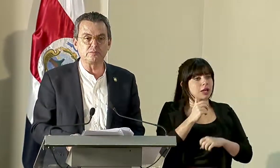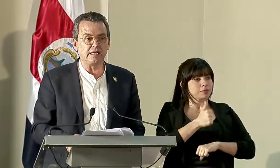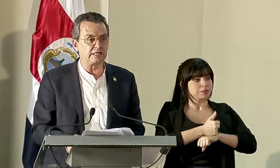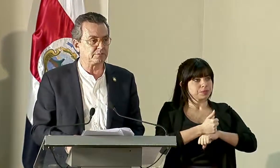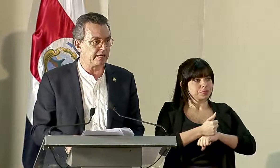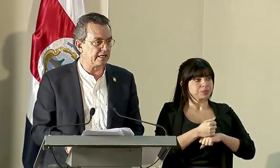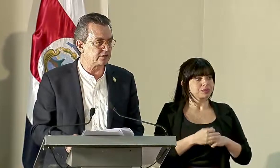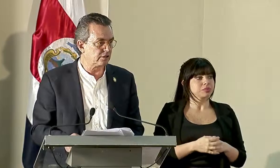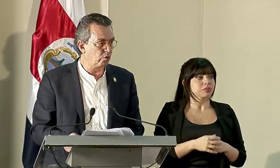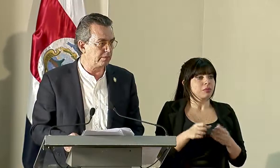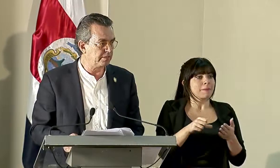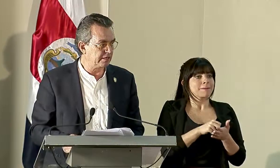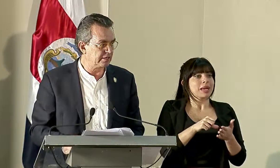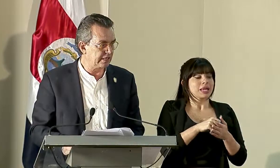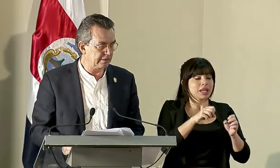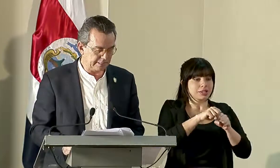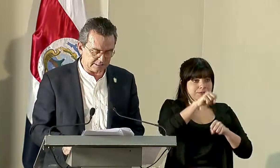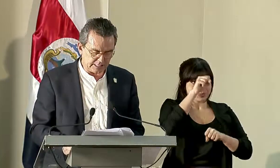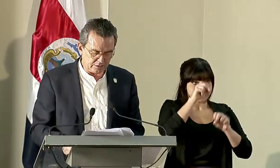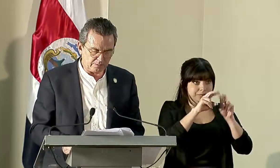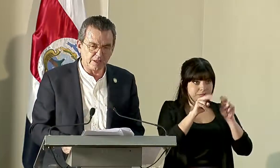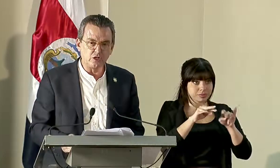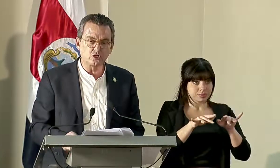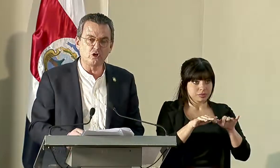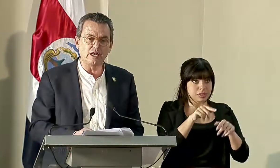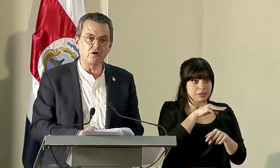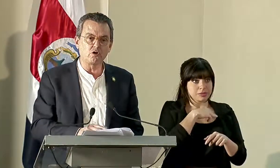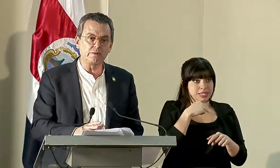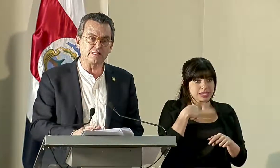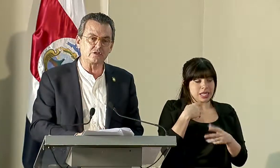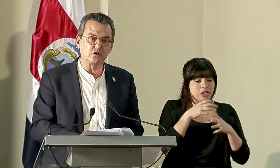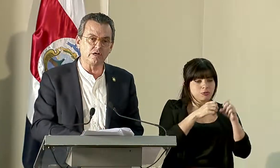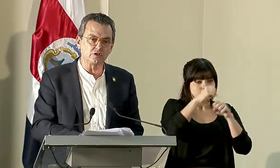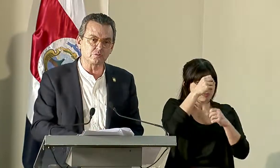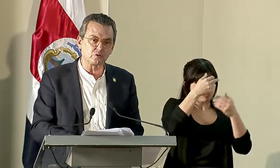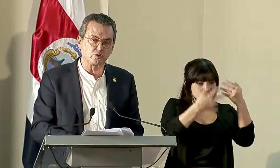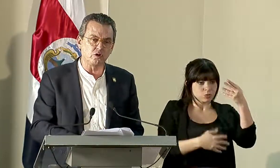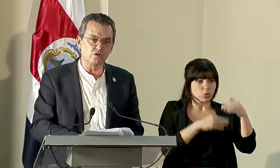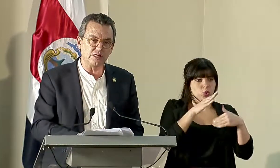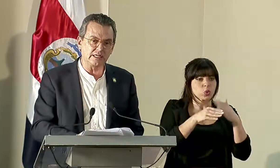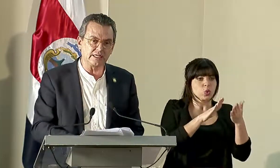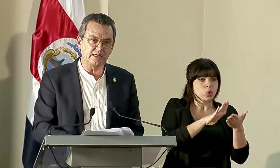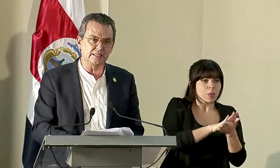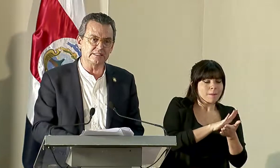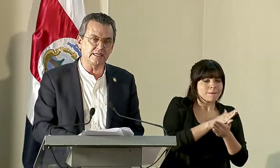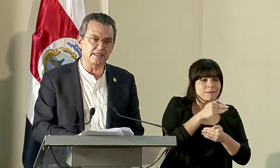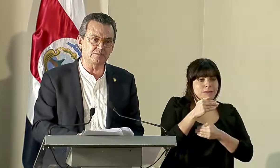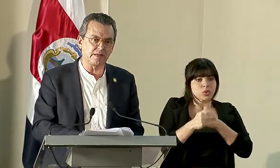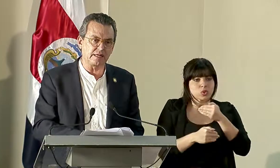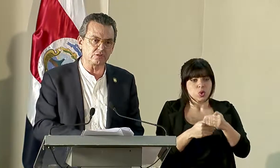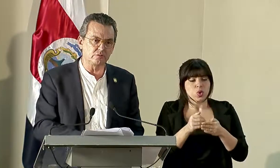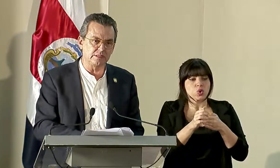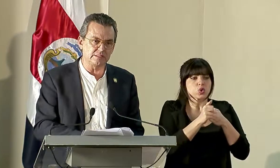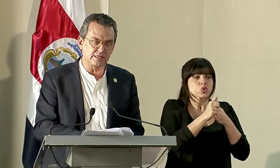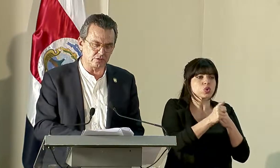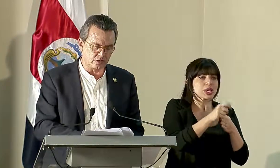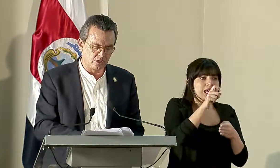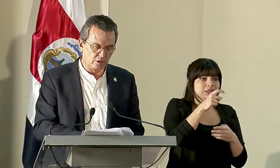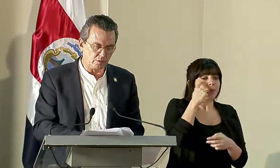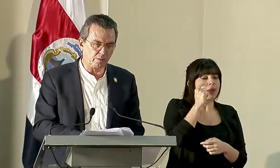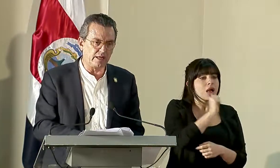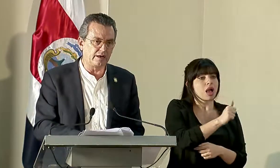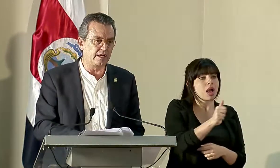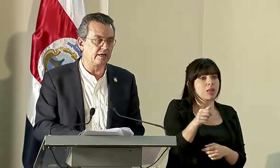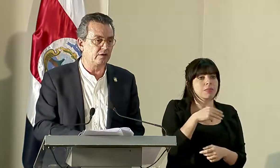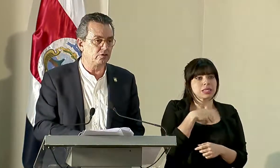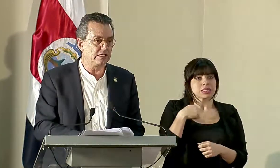Establecimos en las páginas web del ministerio toda la documentación y los protocolos y las guías necesarias para que estos ministerios